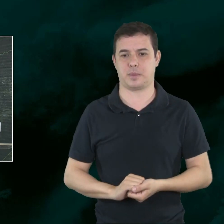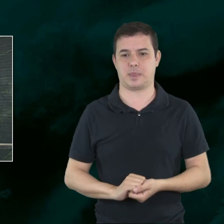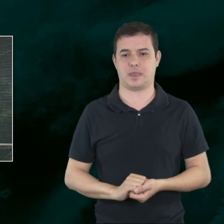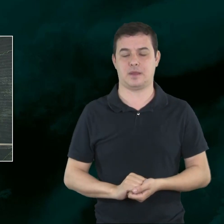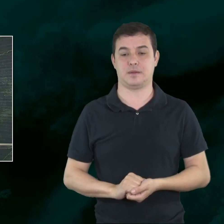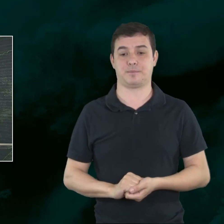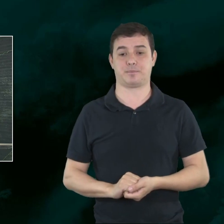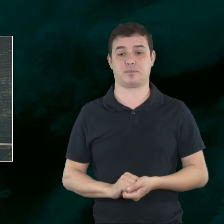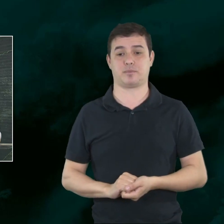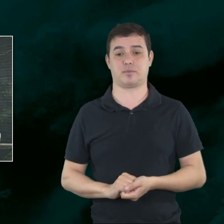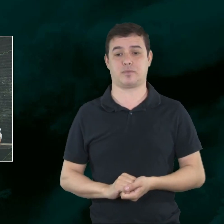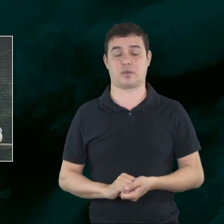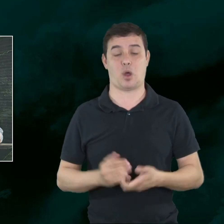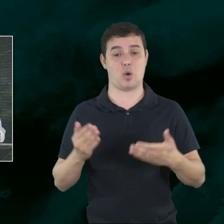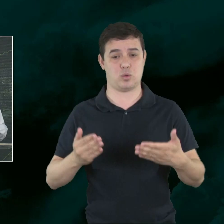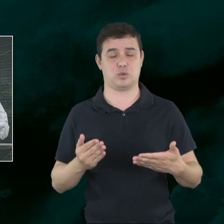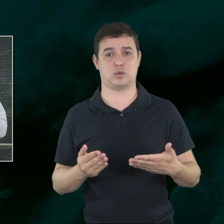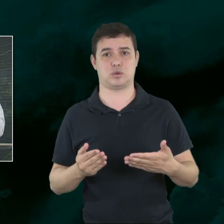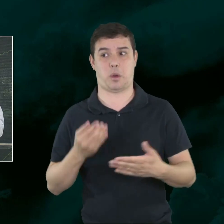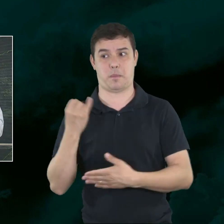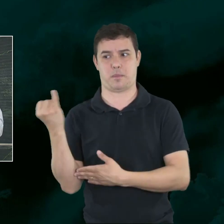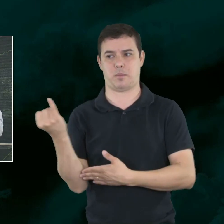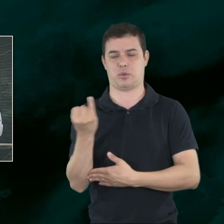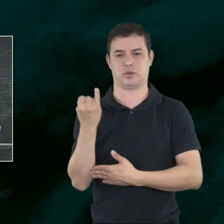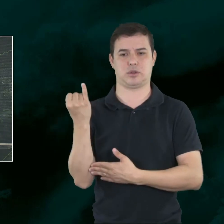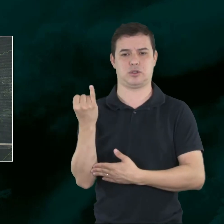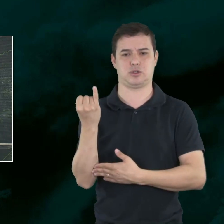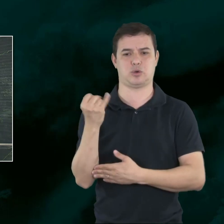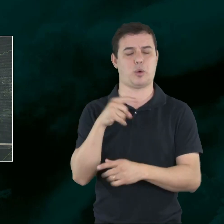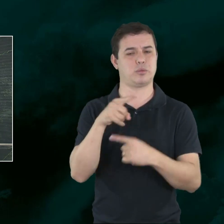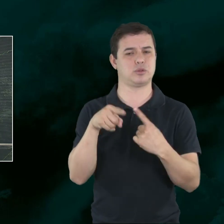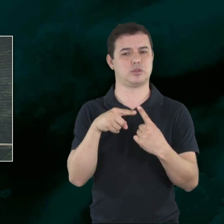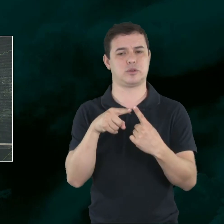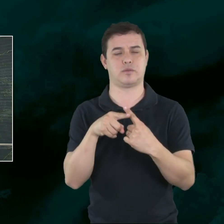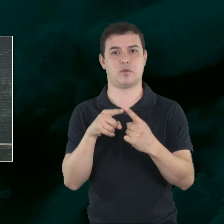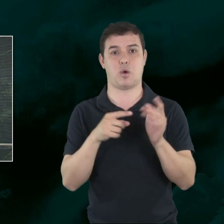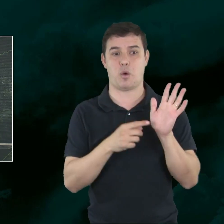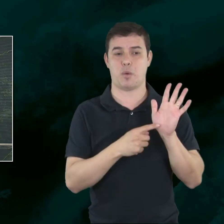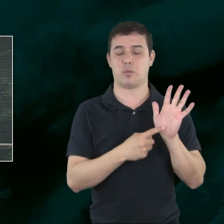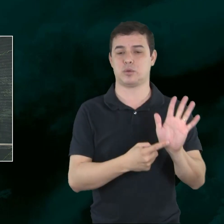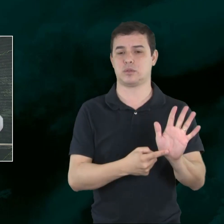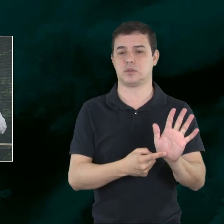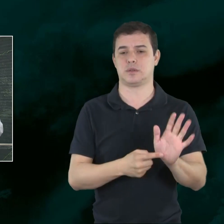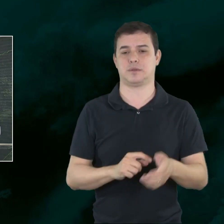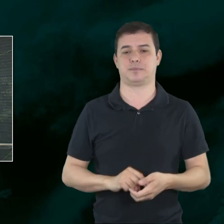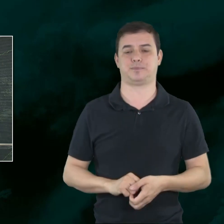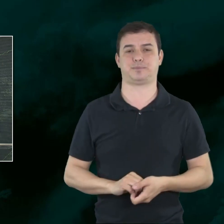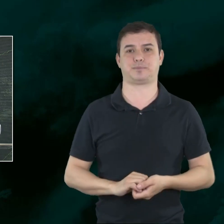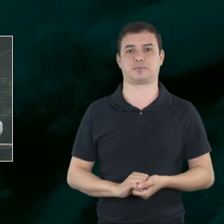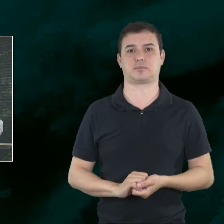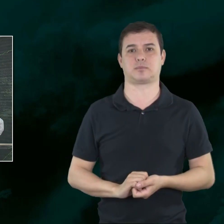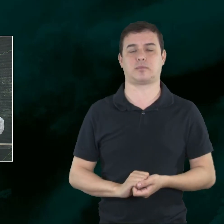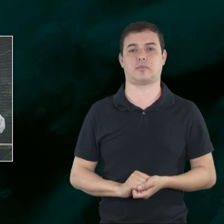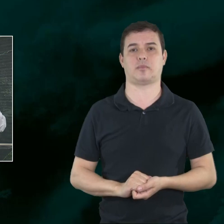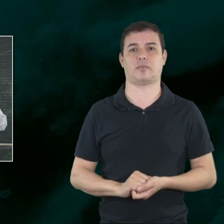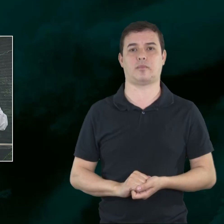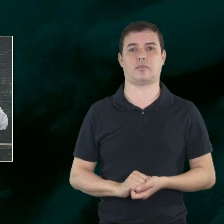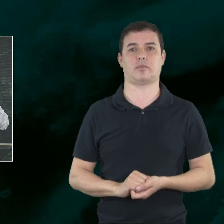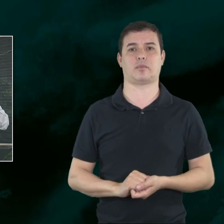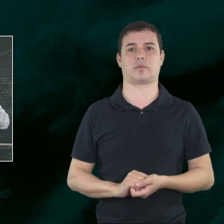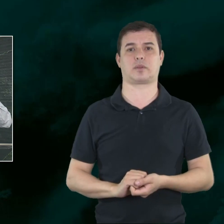meu foco, a minha atenção hoje de manhã, está para mostrar para vocês, em primeiro lugar,